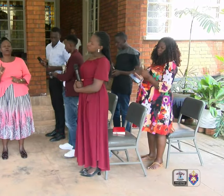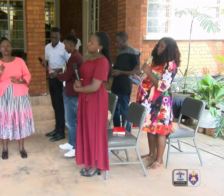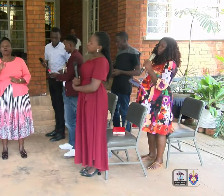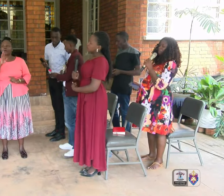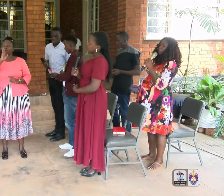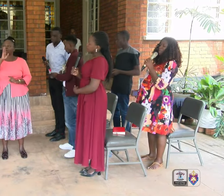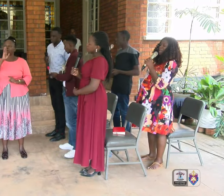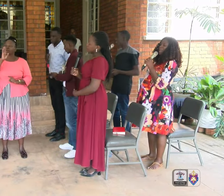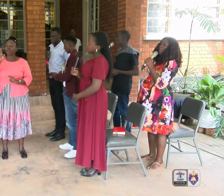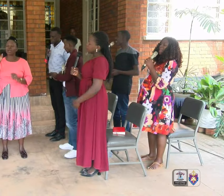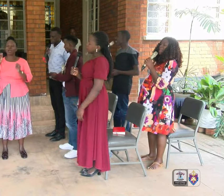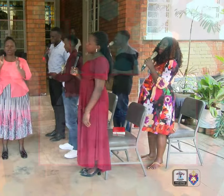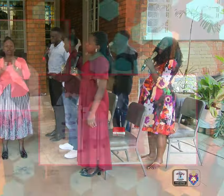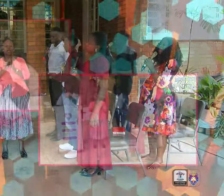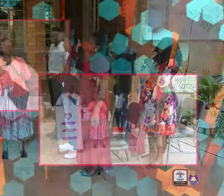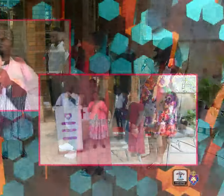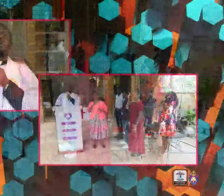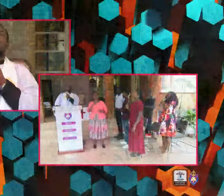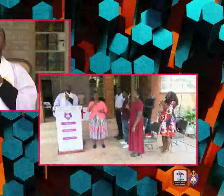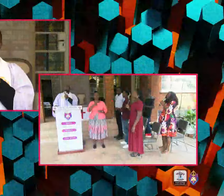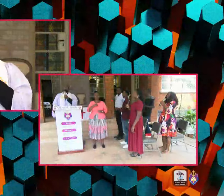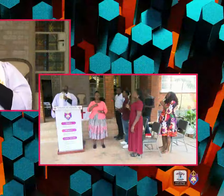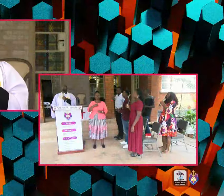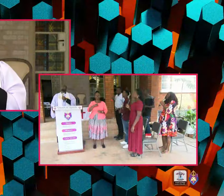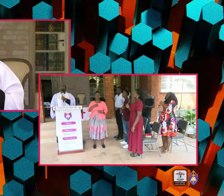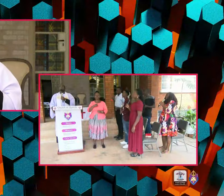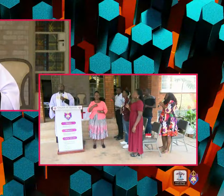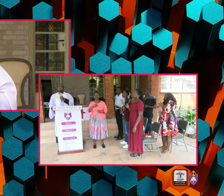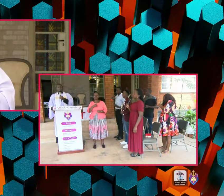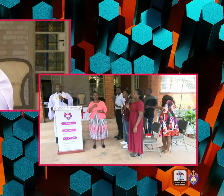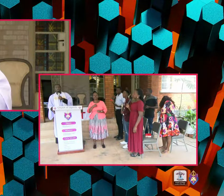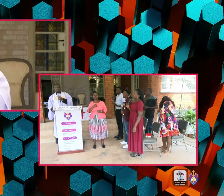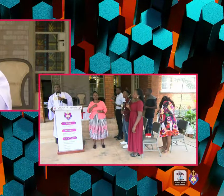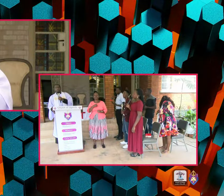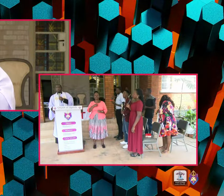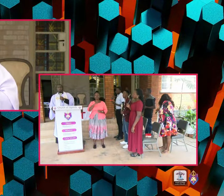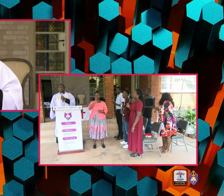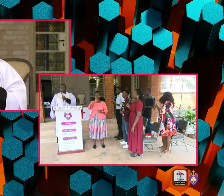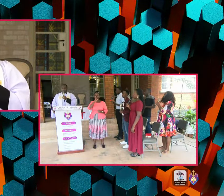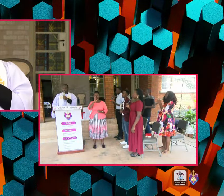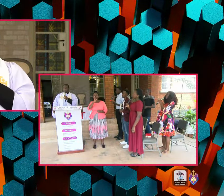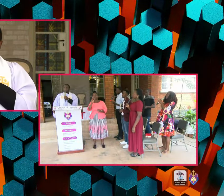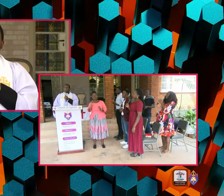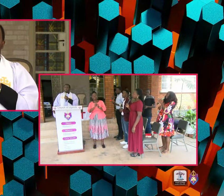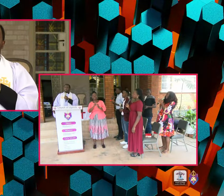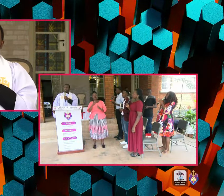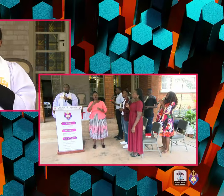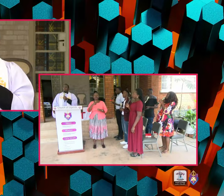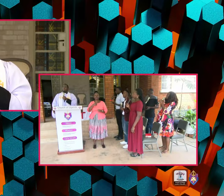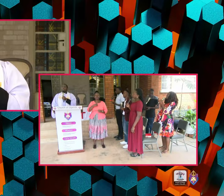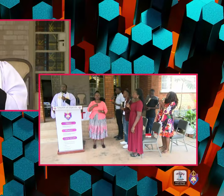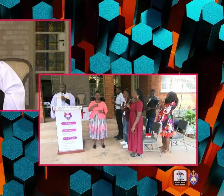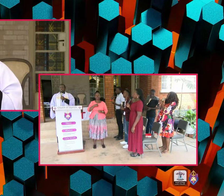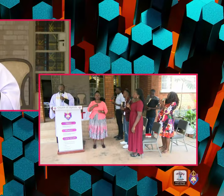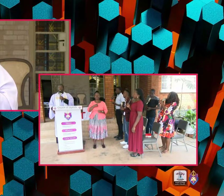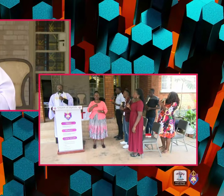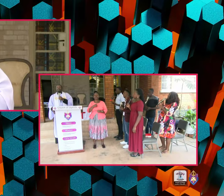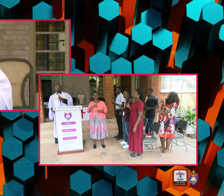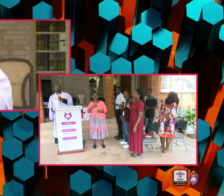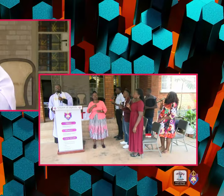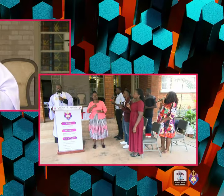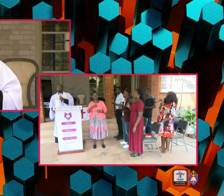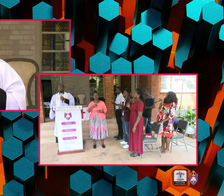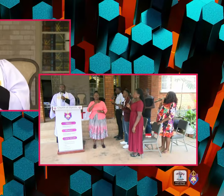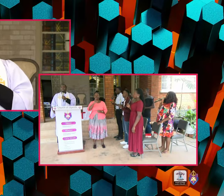Mukama beera nange Monseno beera nange